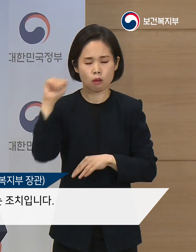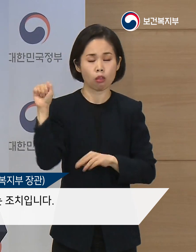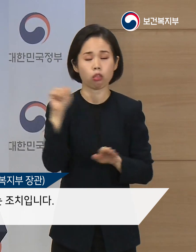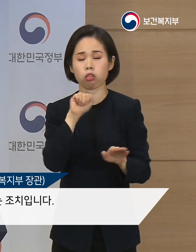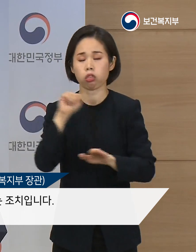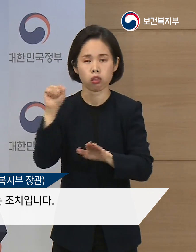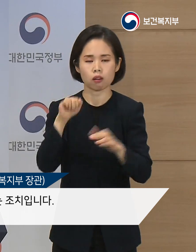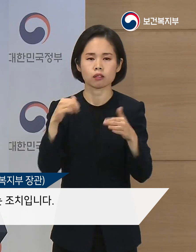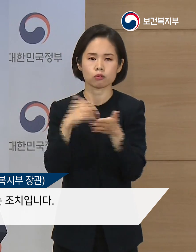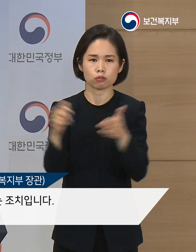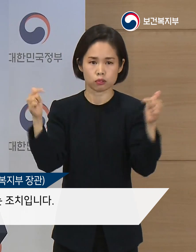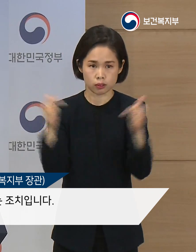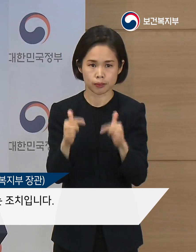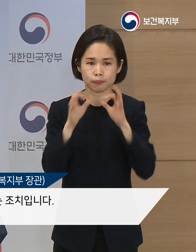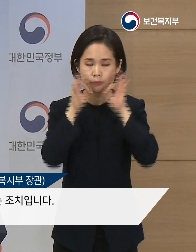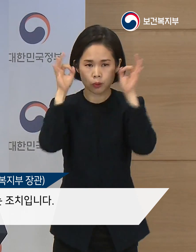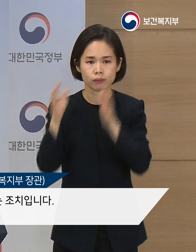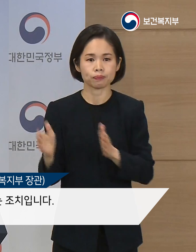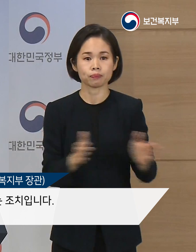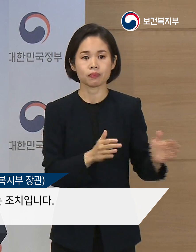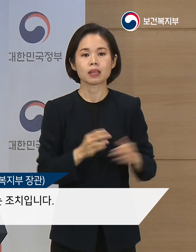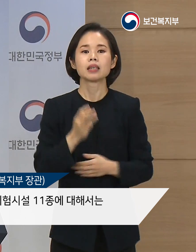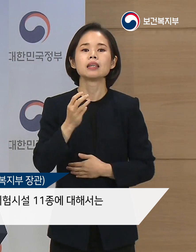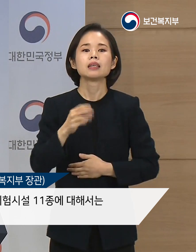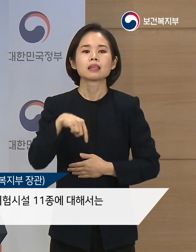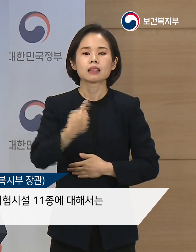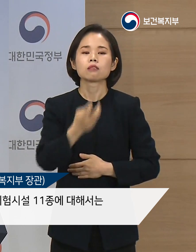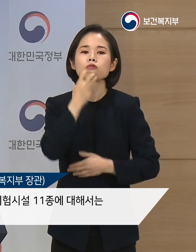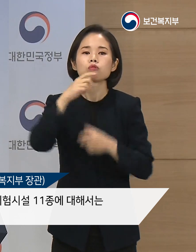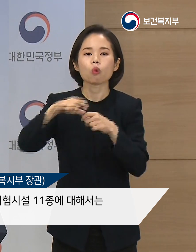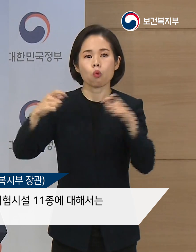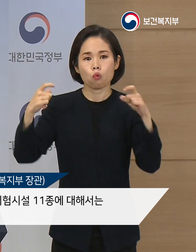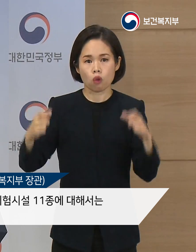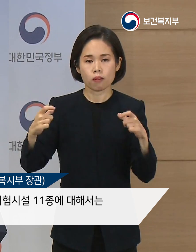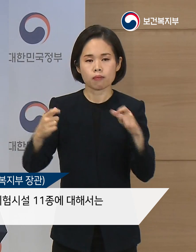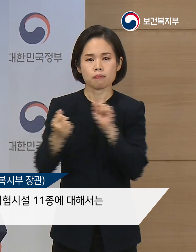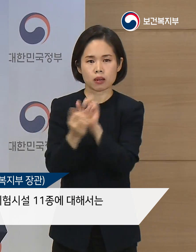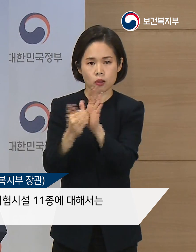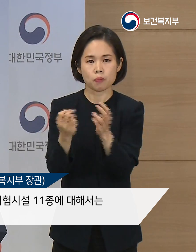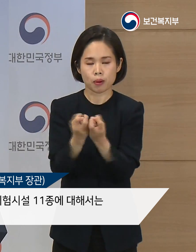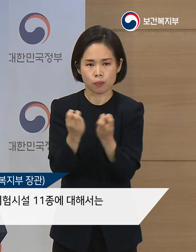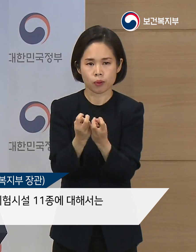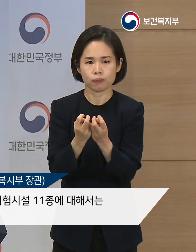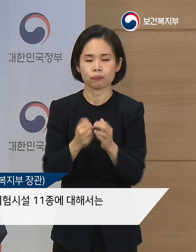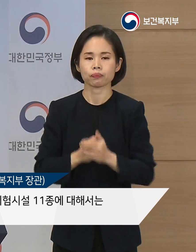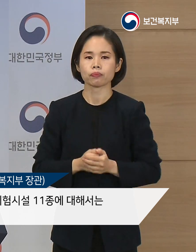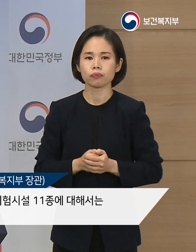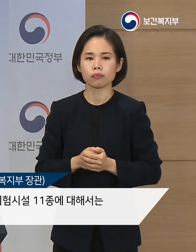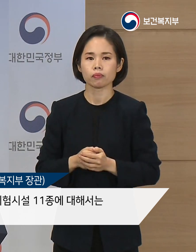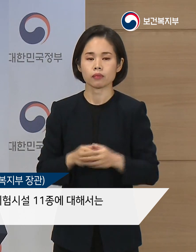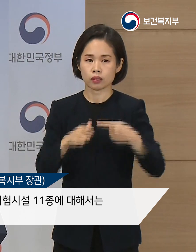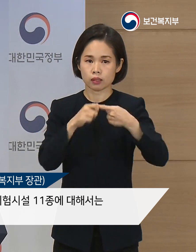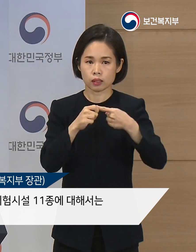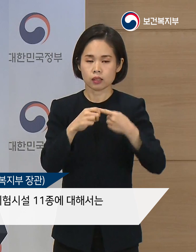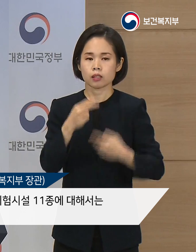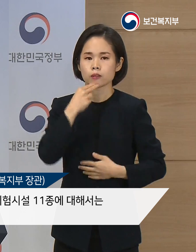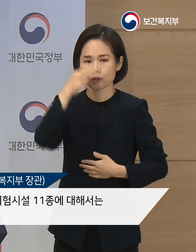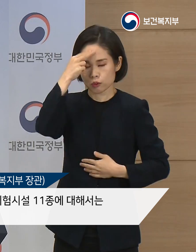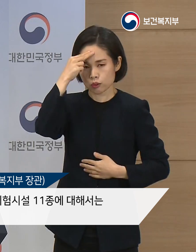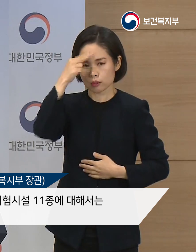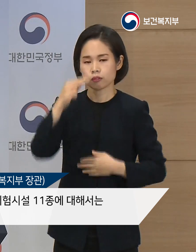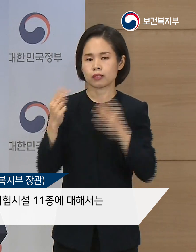다음은 수도권 지역에 대해 추가 적용되는 조치입니다. 먼저 클럽, 용주점, 방문 판매업